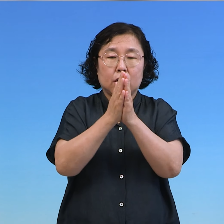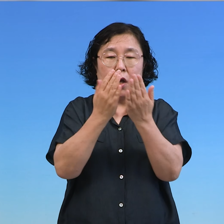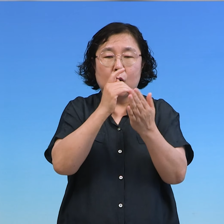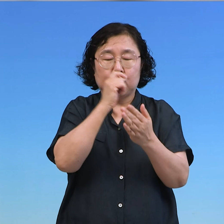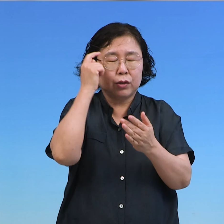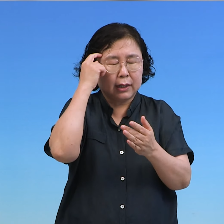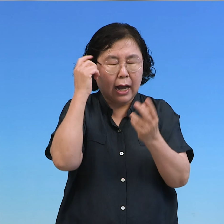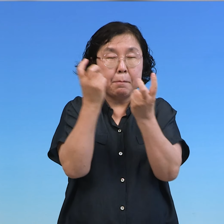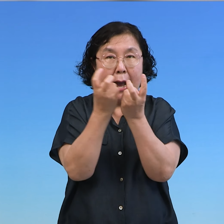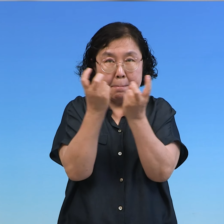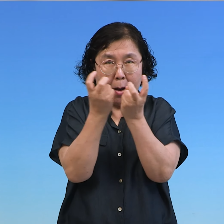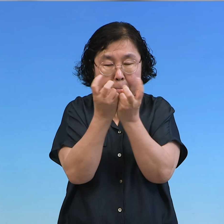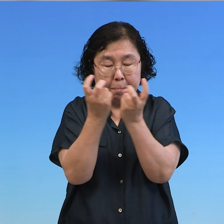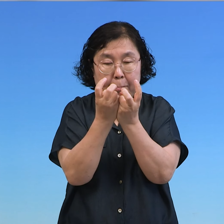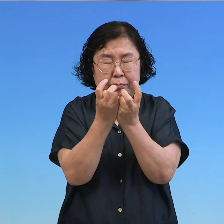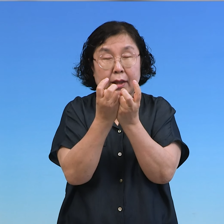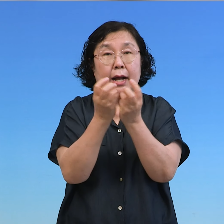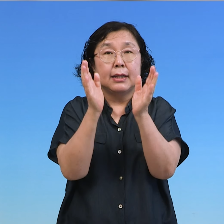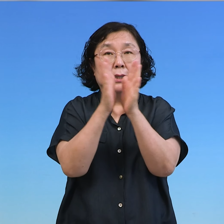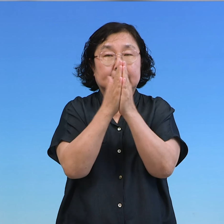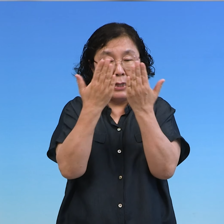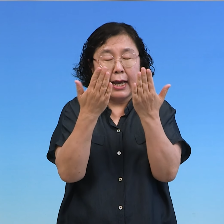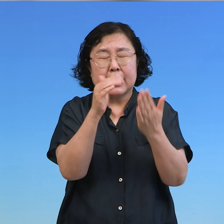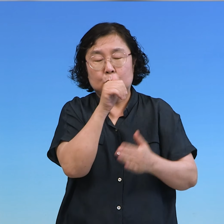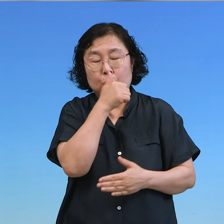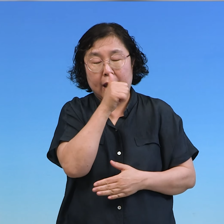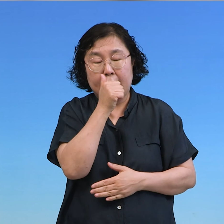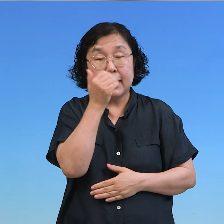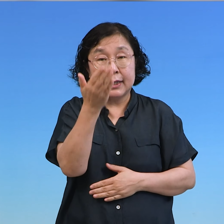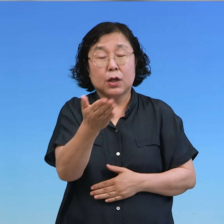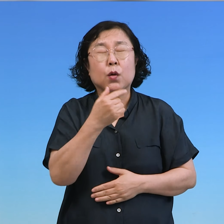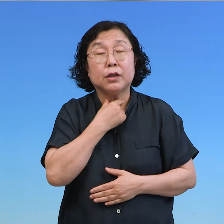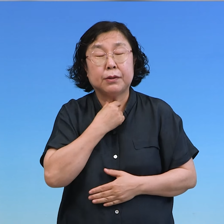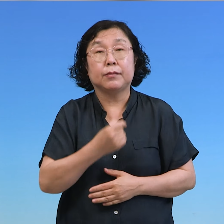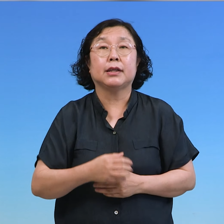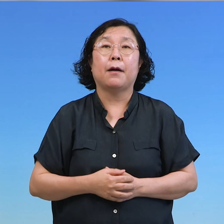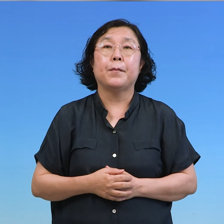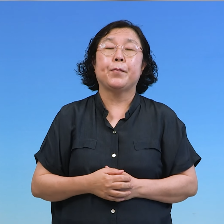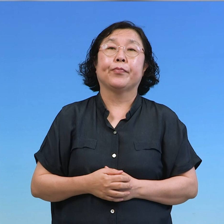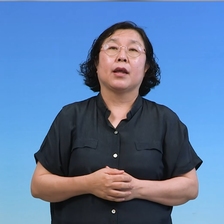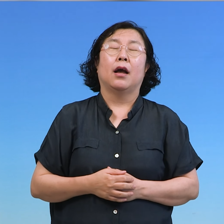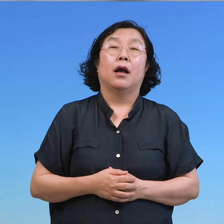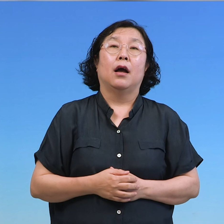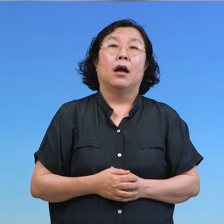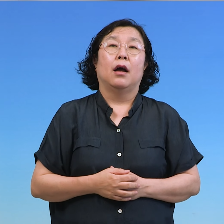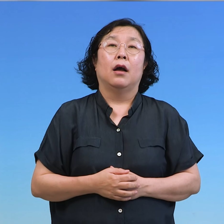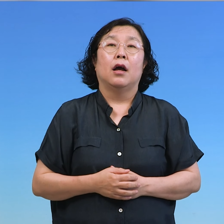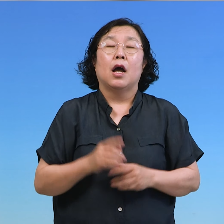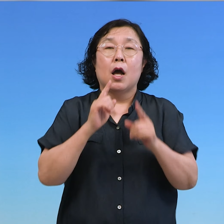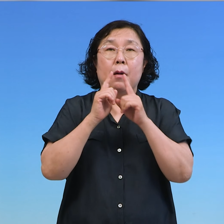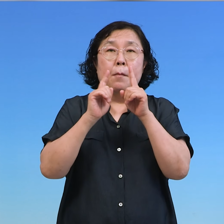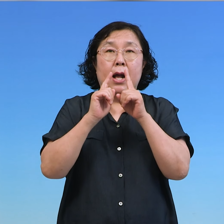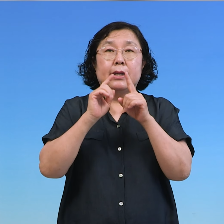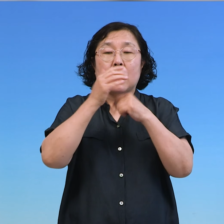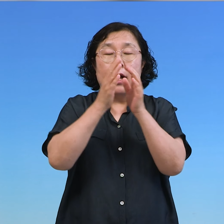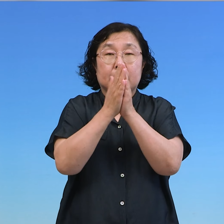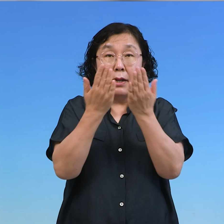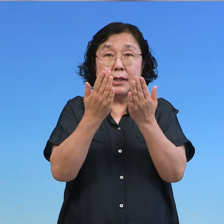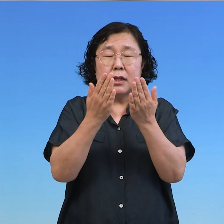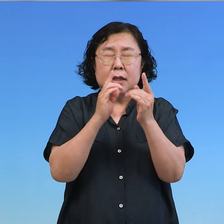사실 책을 추천하는 게 굉장히 조심스럽습니다 그런데 이 책 제가 좀 추천하고 싶어요 말씀을